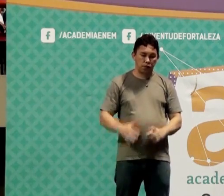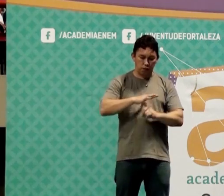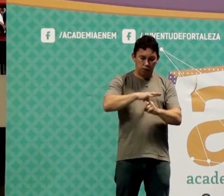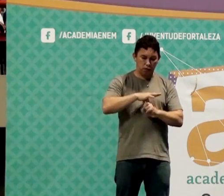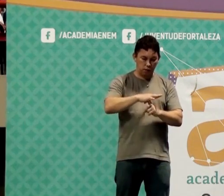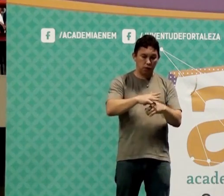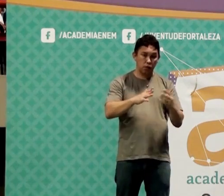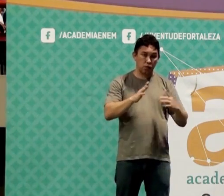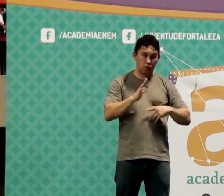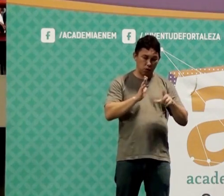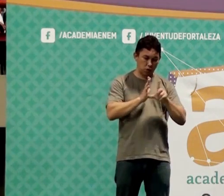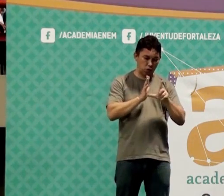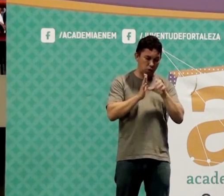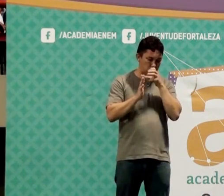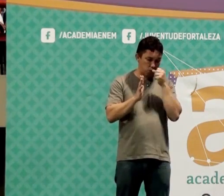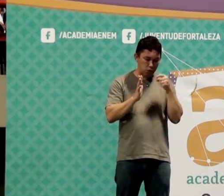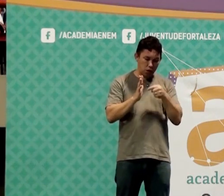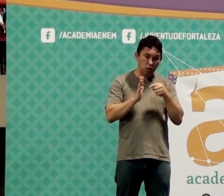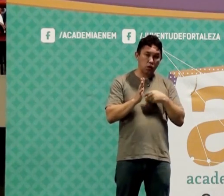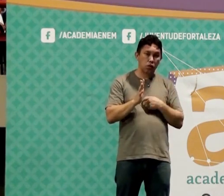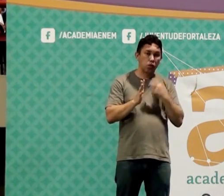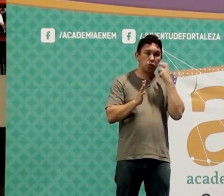rápido, aí nós estamos bem, hein?